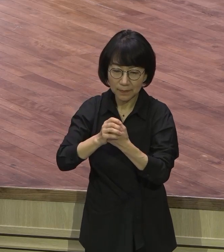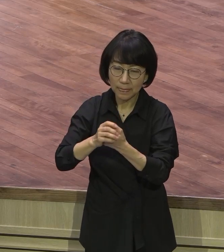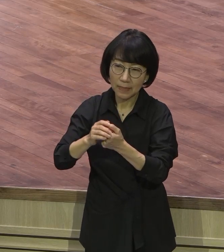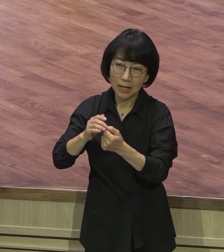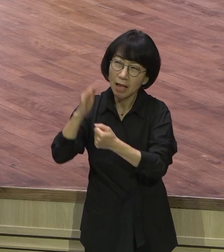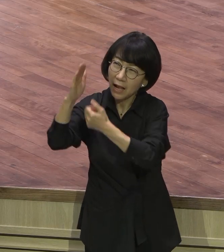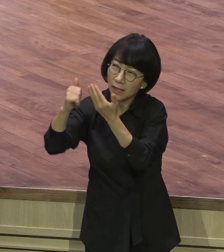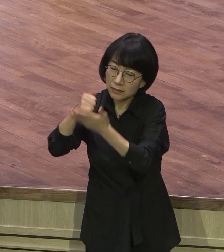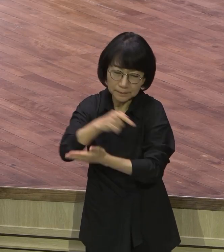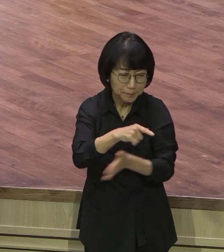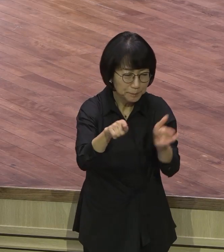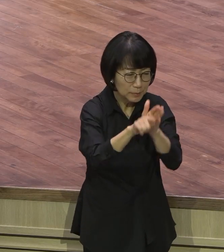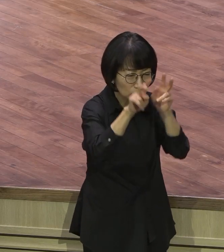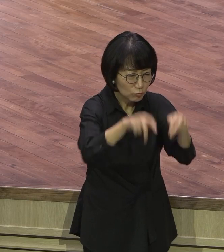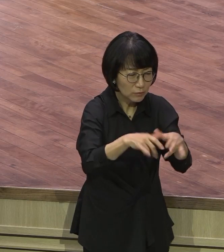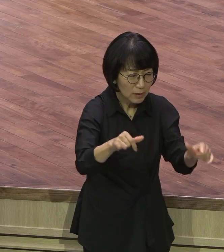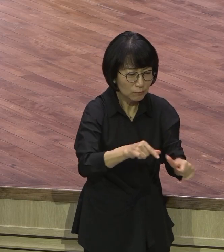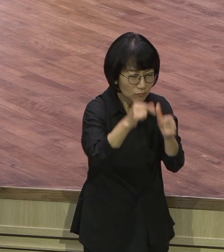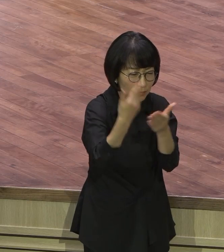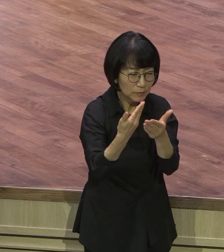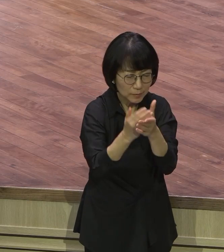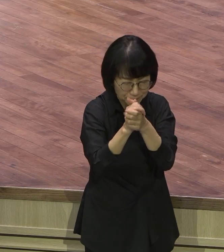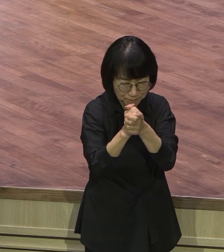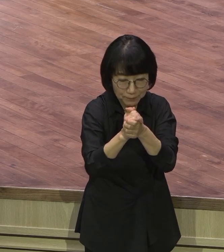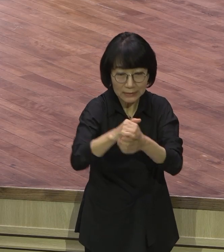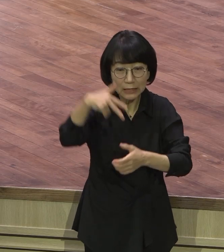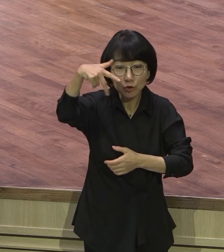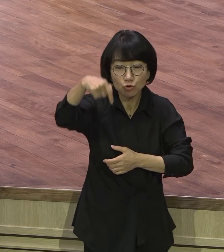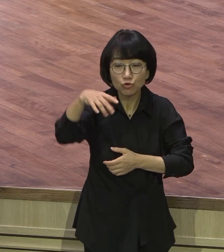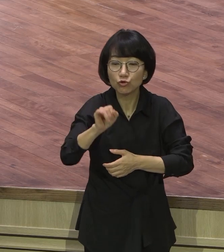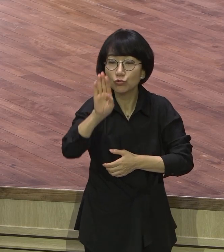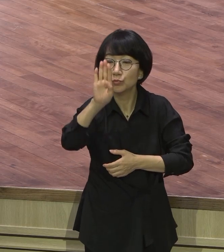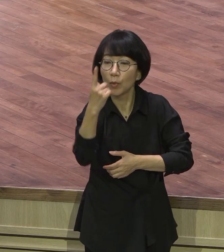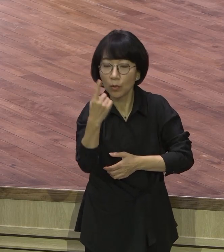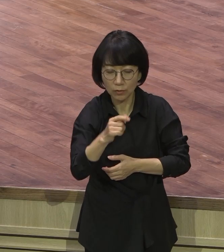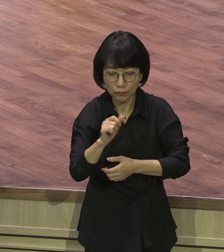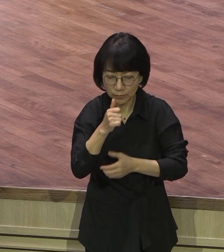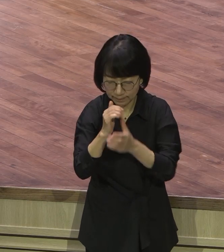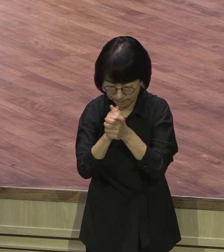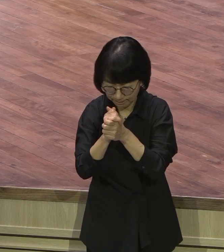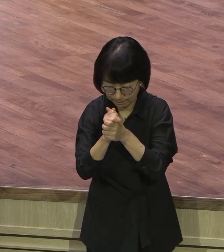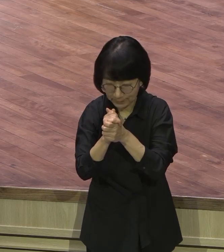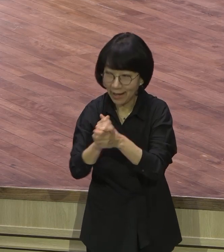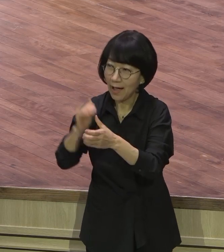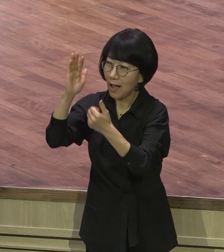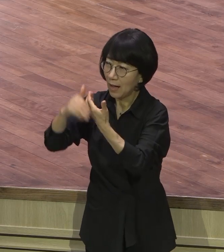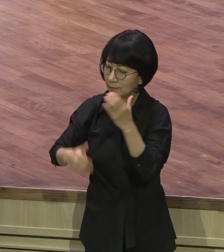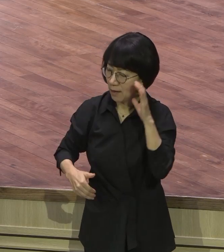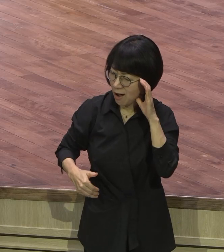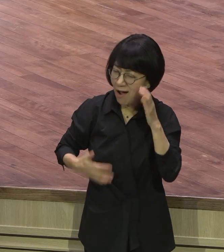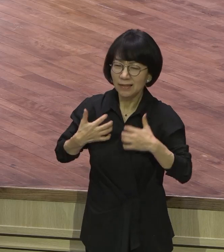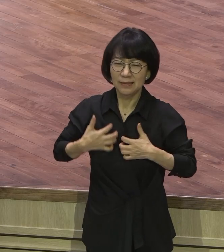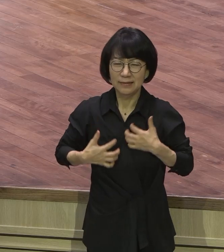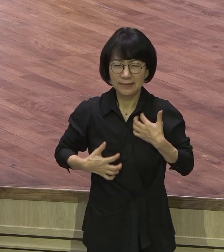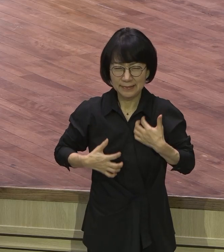구원해달라는 정보 기도. 하나님이여 우리 기관을, 우리 교회를, 우리 지역을